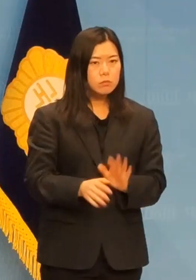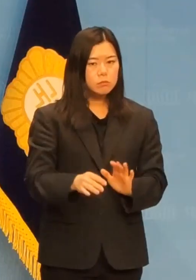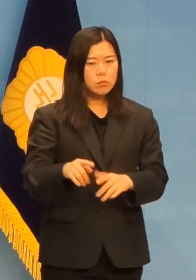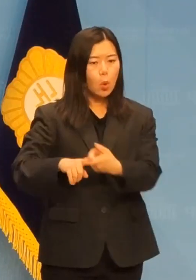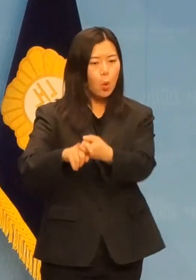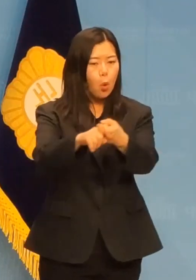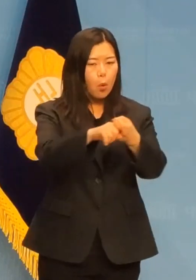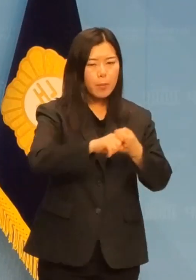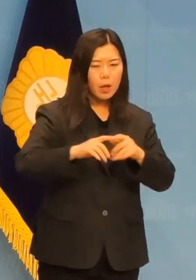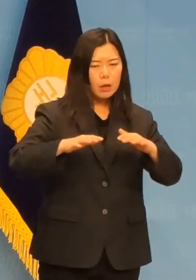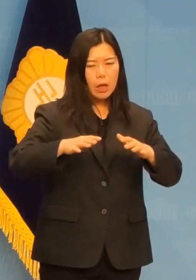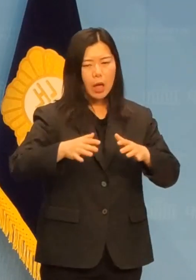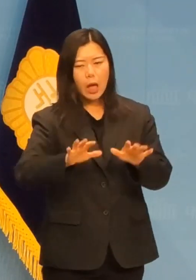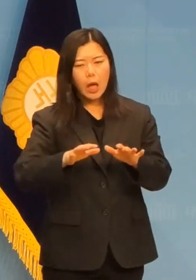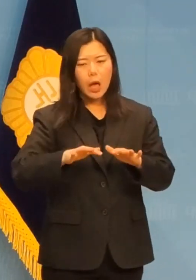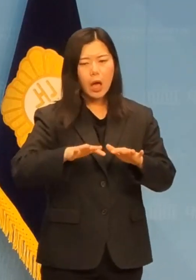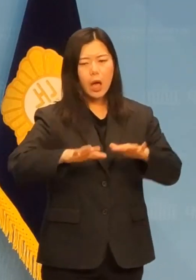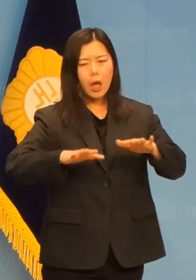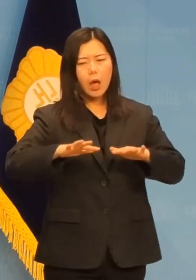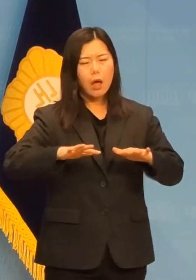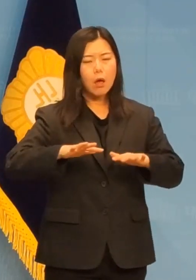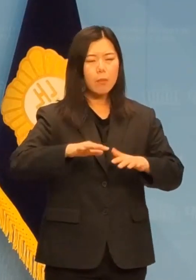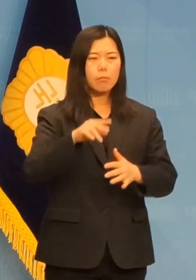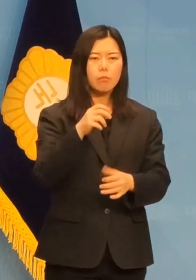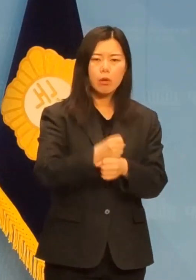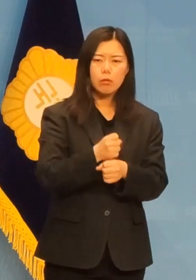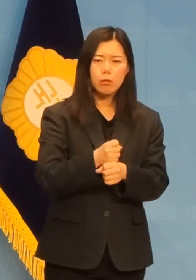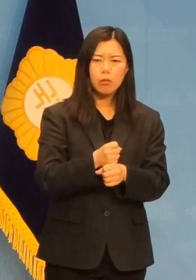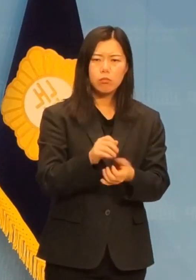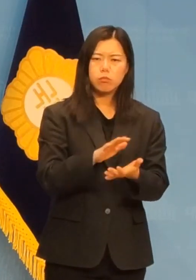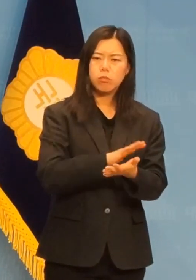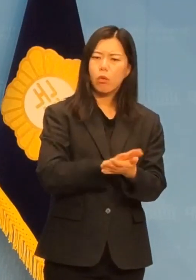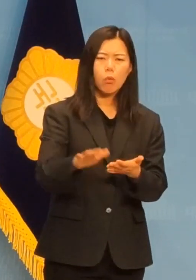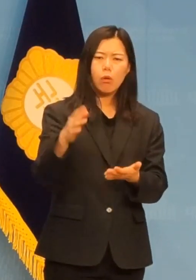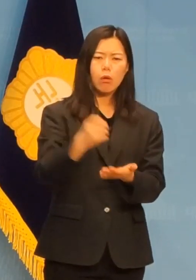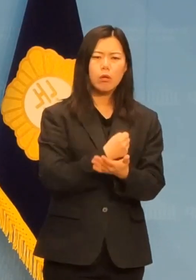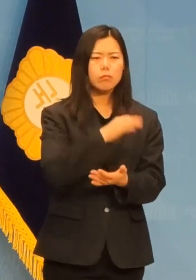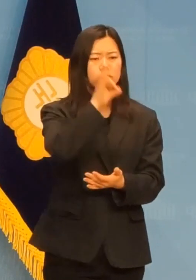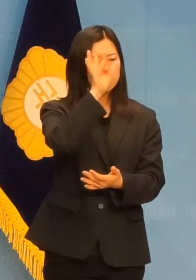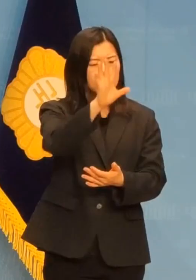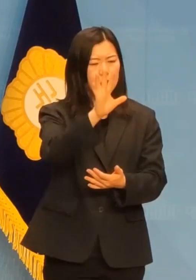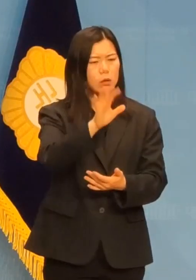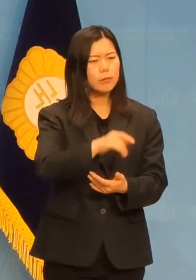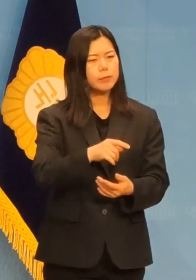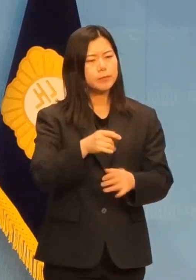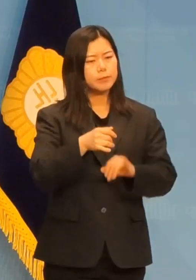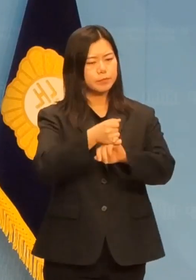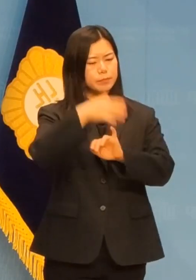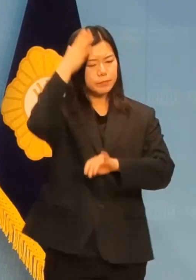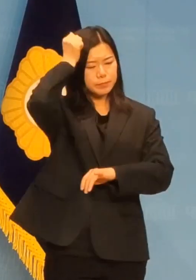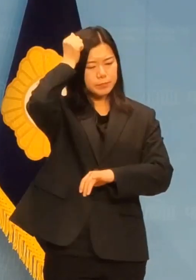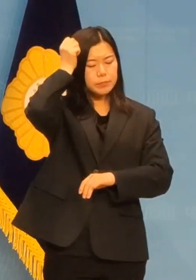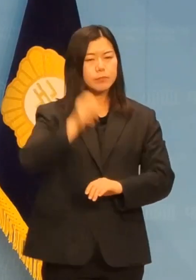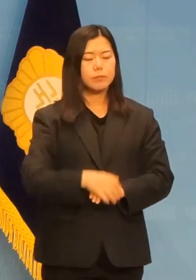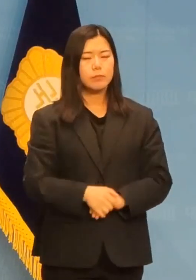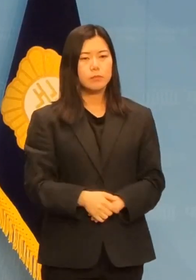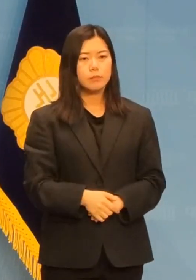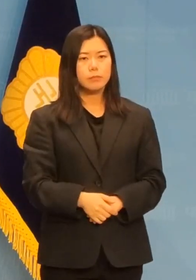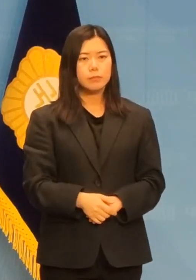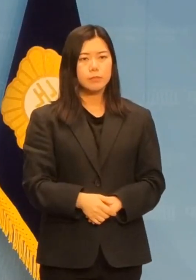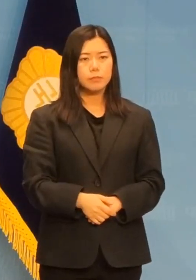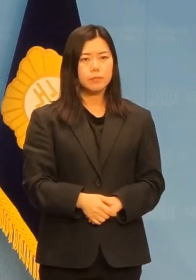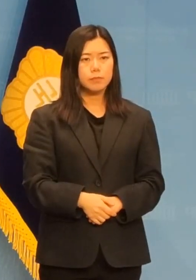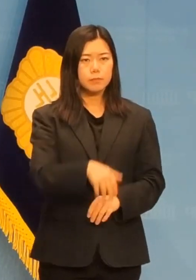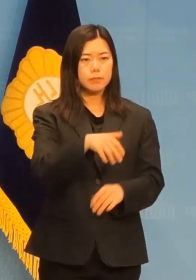동맹과의 균열을 자초하며 얻을 수 있는 평화는 결코 없다는 사실을 명심해야 합니다.